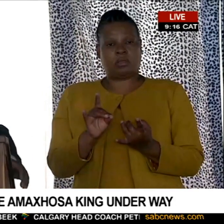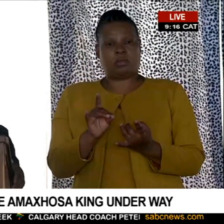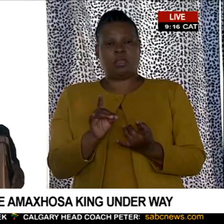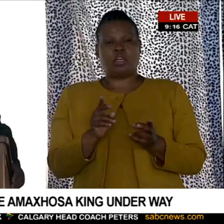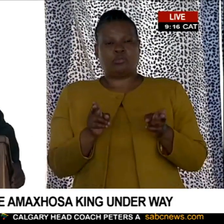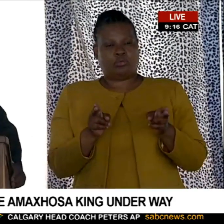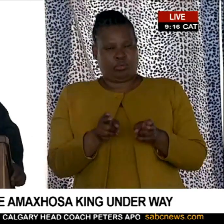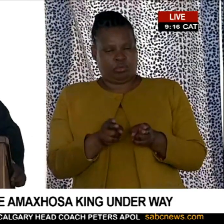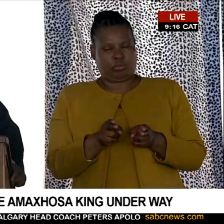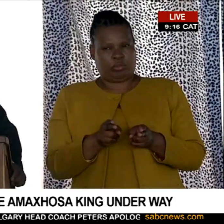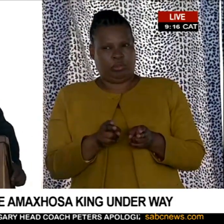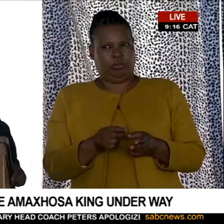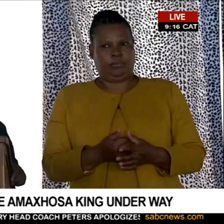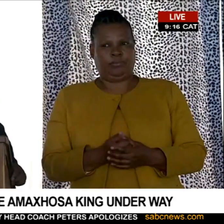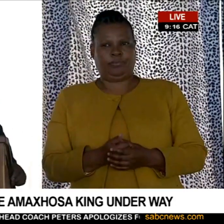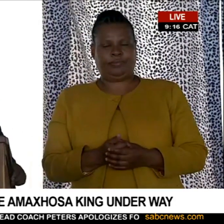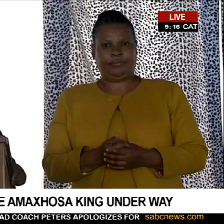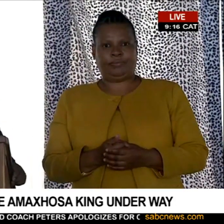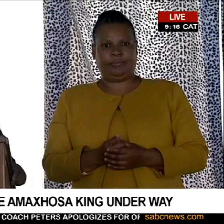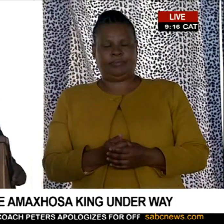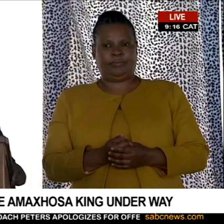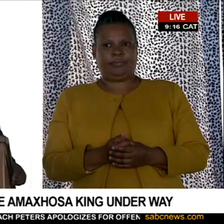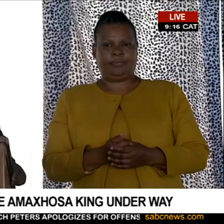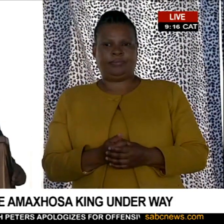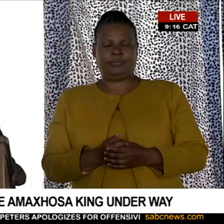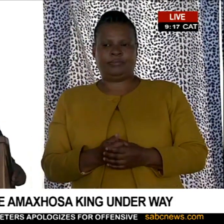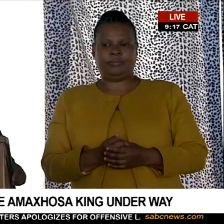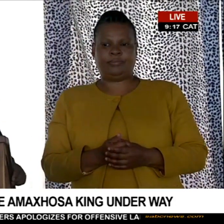Ukuba ngaba bendinokuthetha